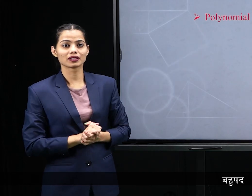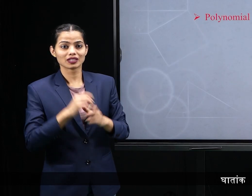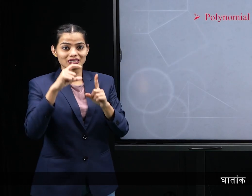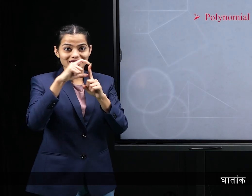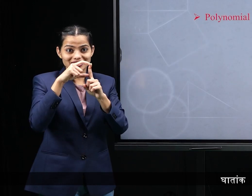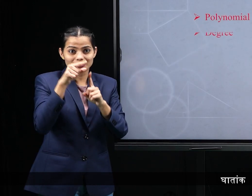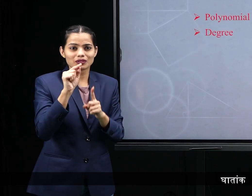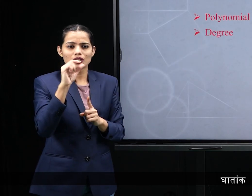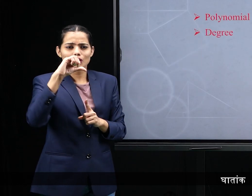घातांक,